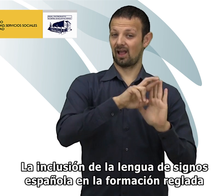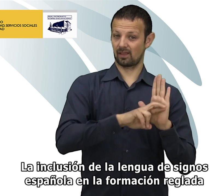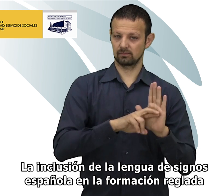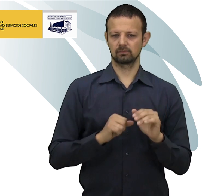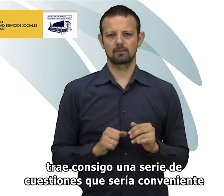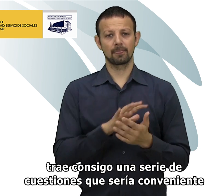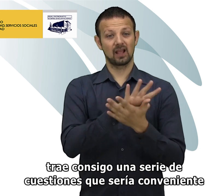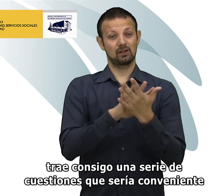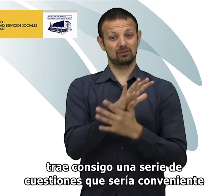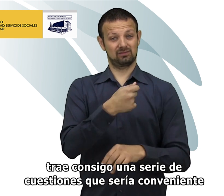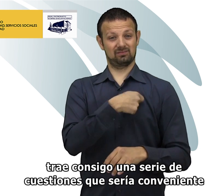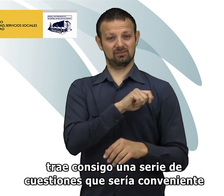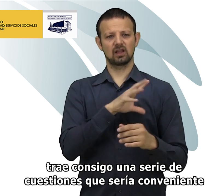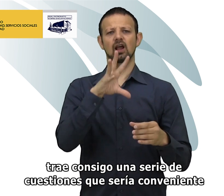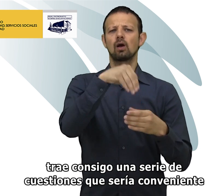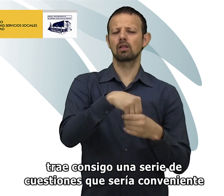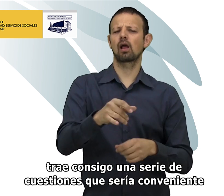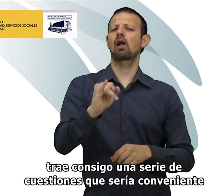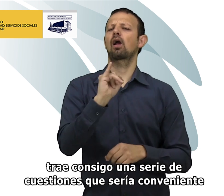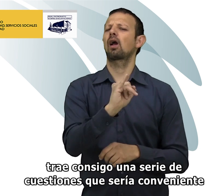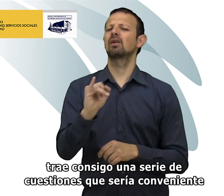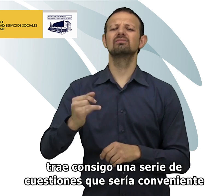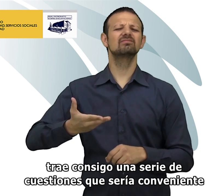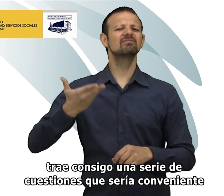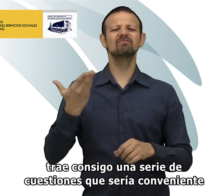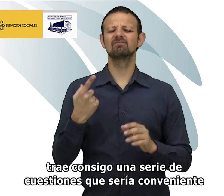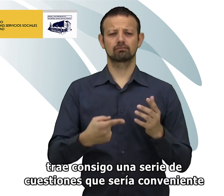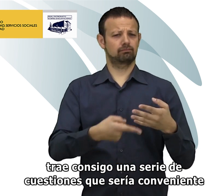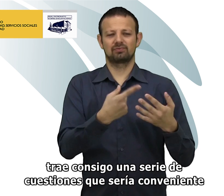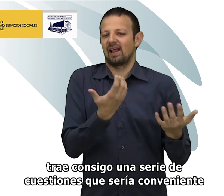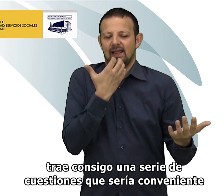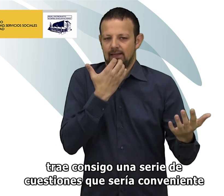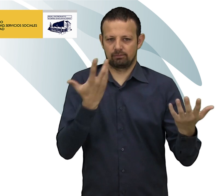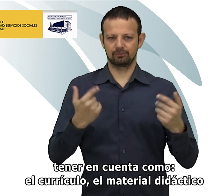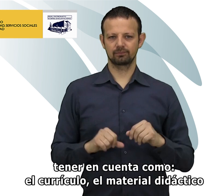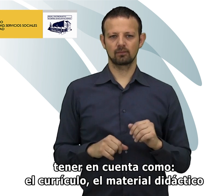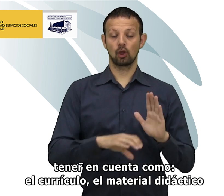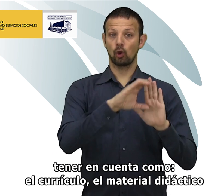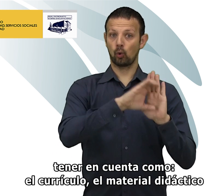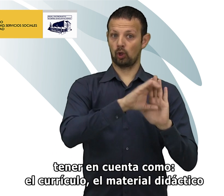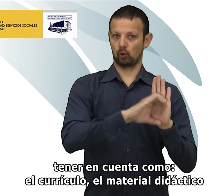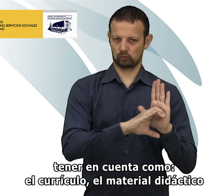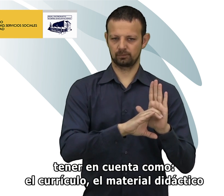cuestiones que sería conveniente tener en cuenta, como el currículo, el material didáctico o el perfil